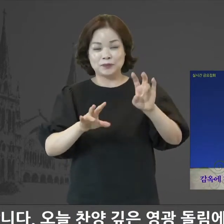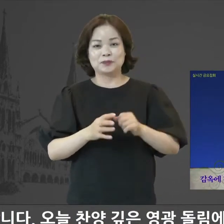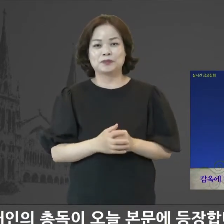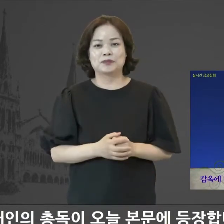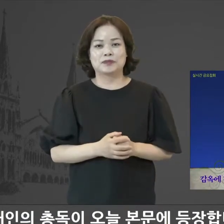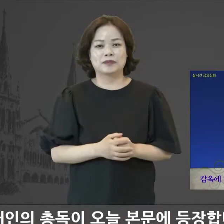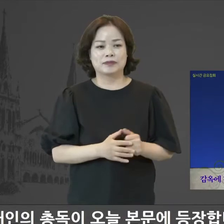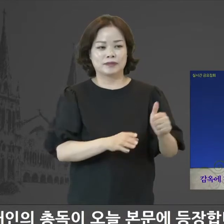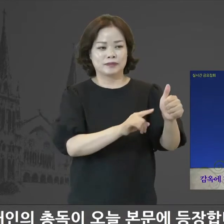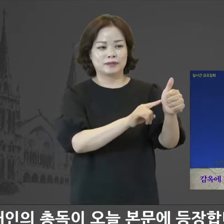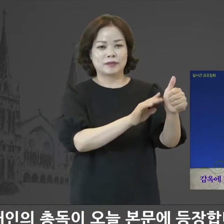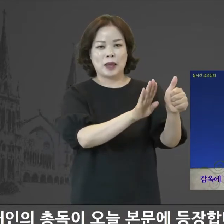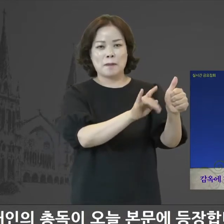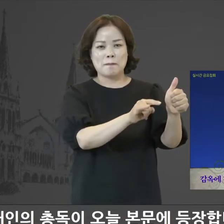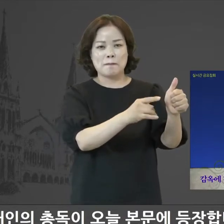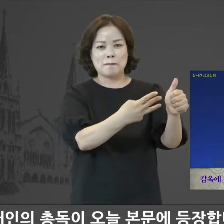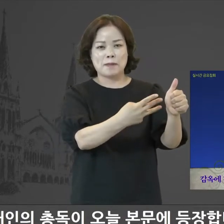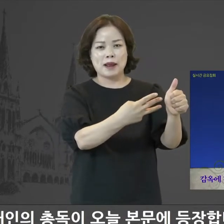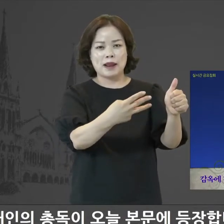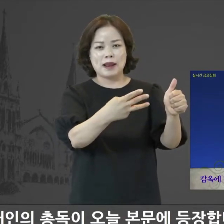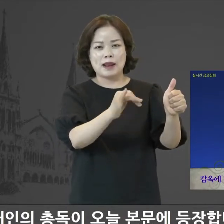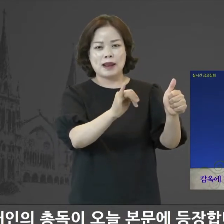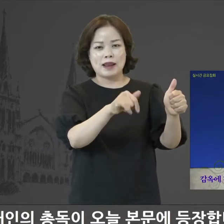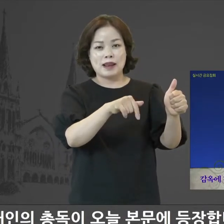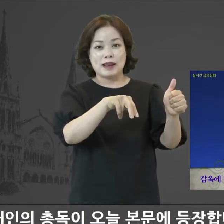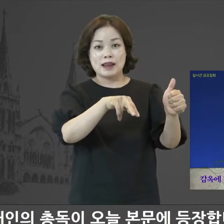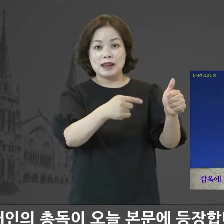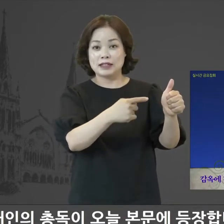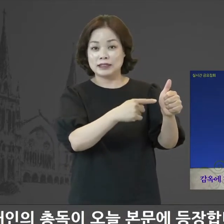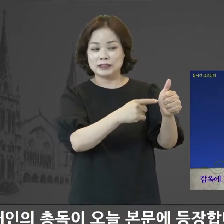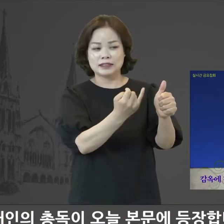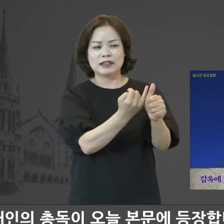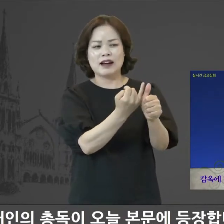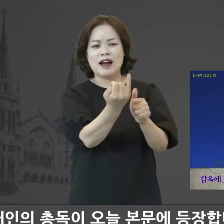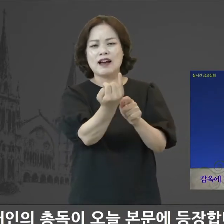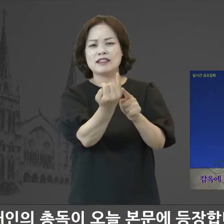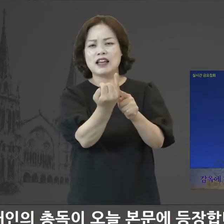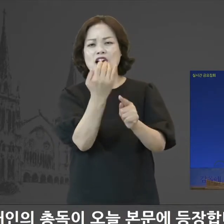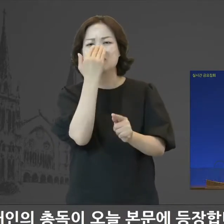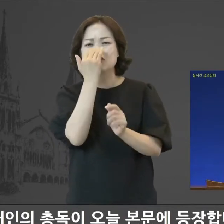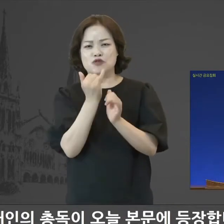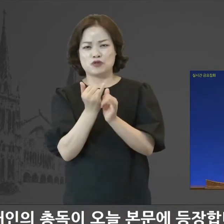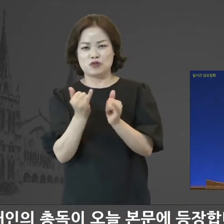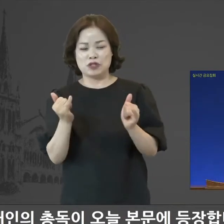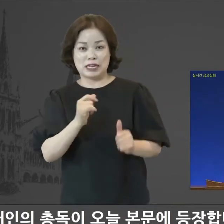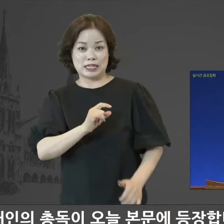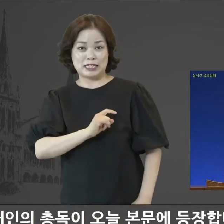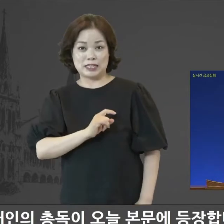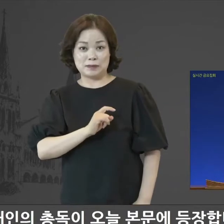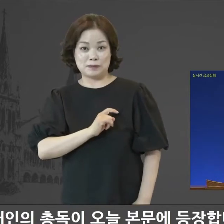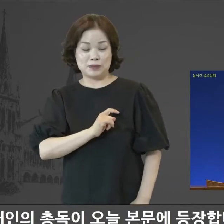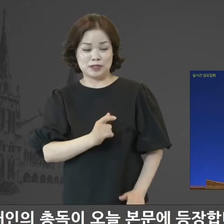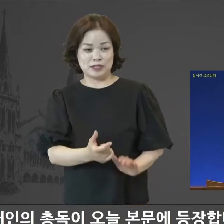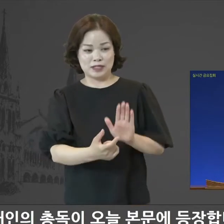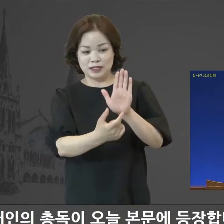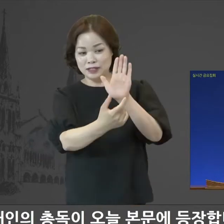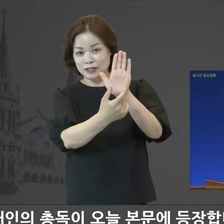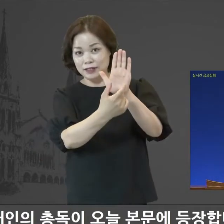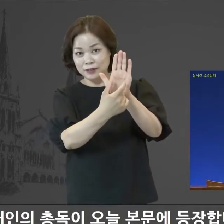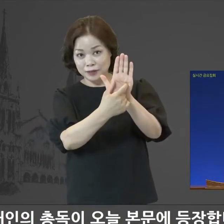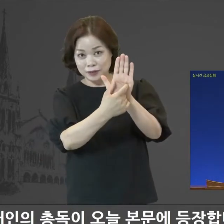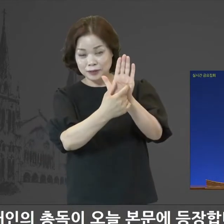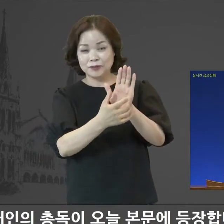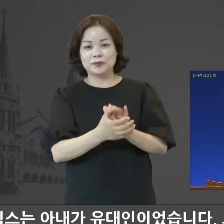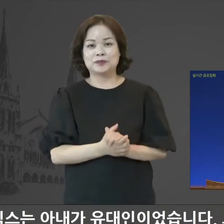이 벨릭스는 아내가 유대인이었습니다. 그 여인의 이름도 오늘 본문에 기록이 되어